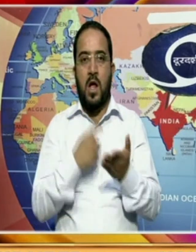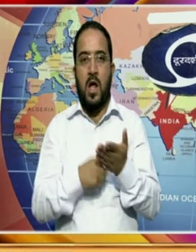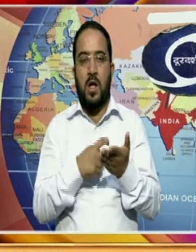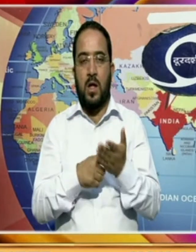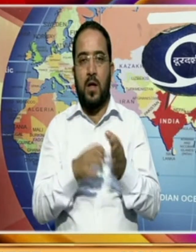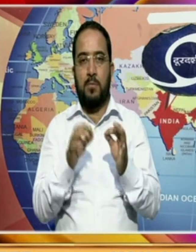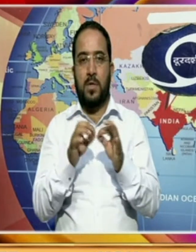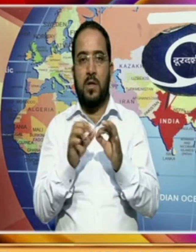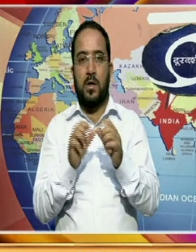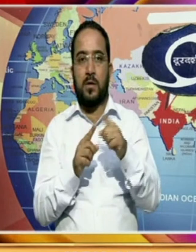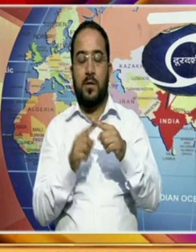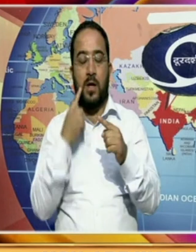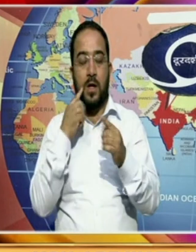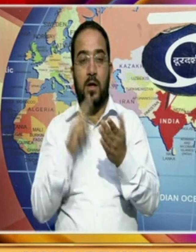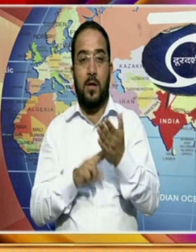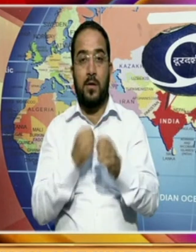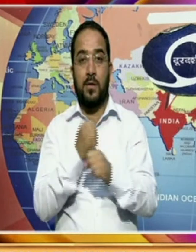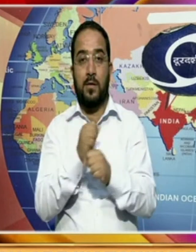भटनागर के अलावा